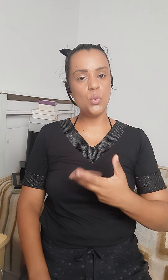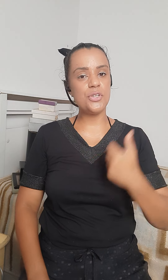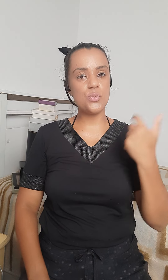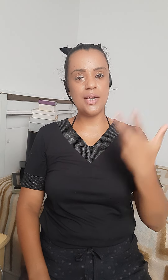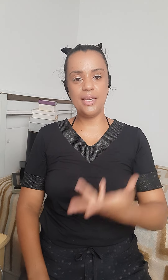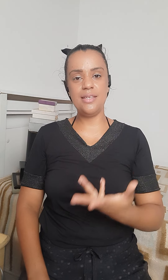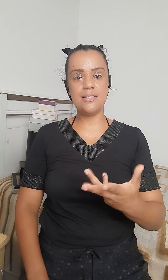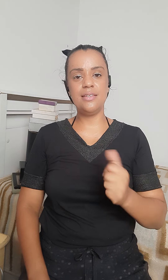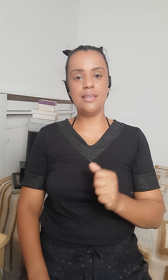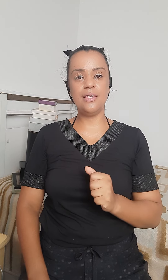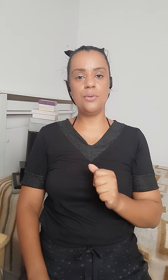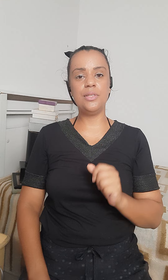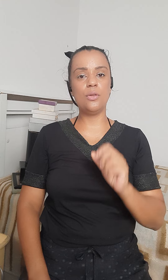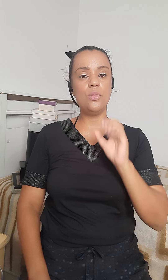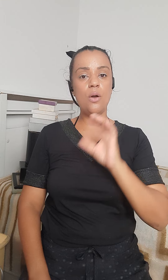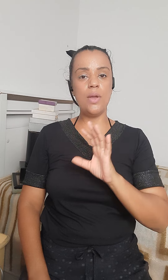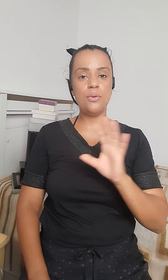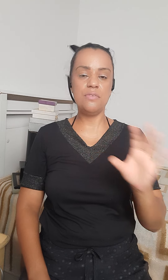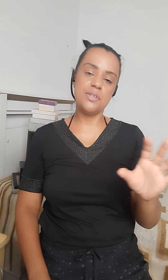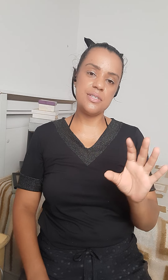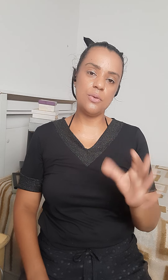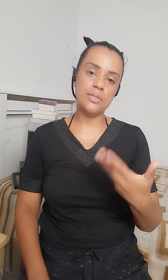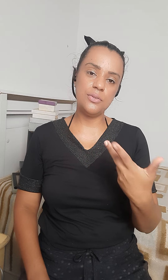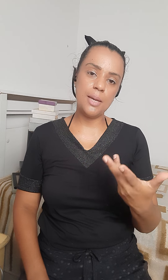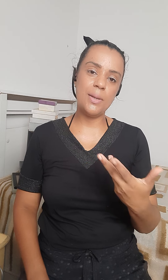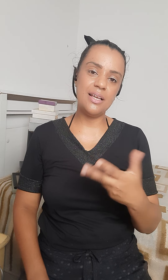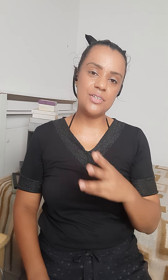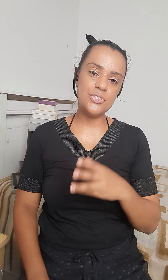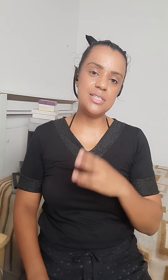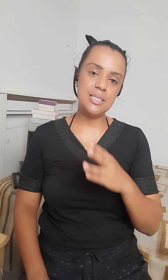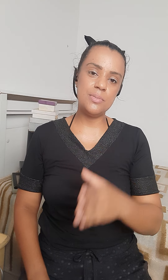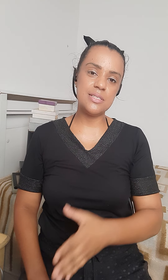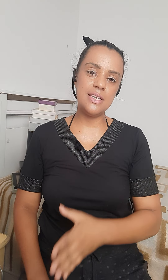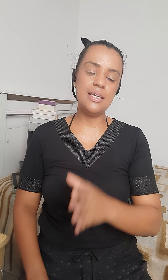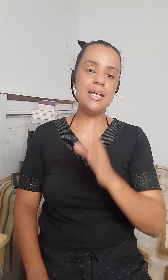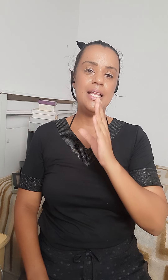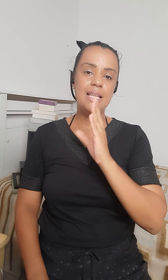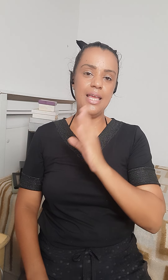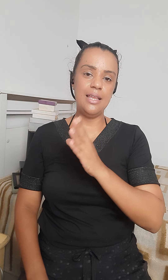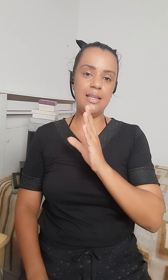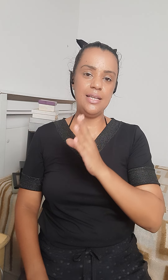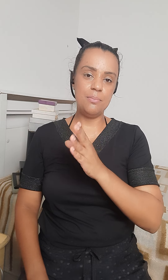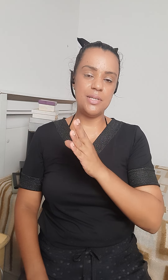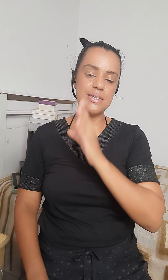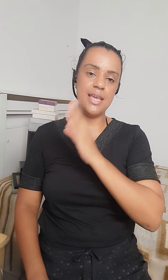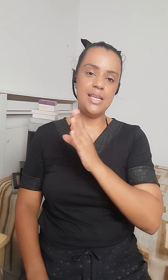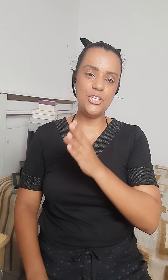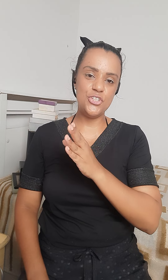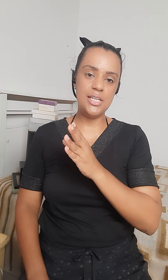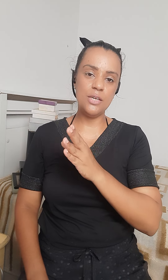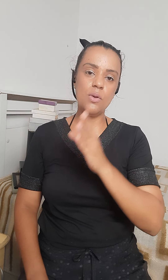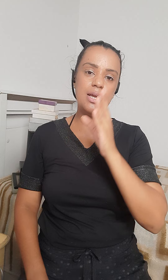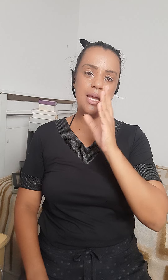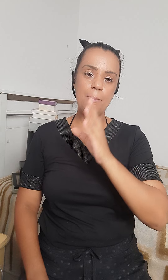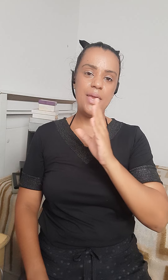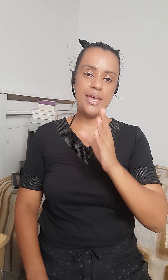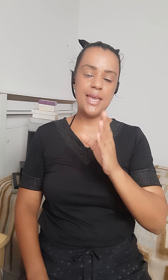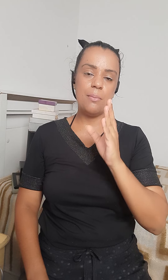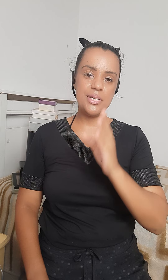sua crença, entendeu? Então, não é universal, tanto que a palavra diz Libras, né? Libras, L de língua, BRA